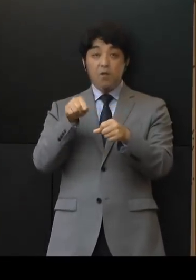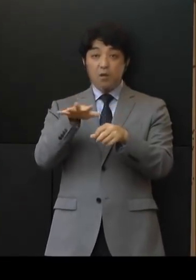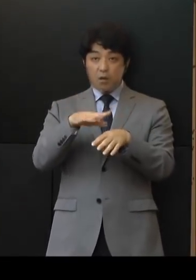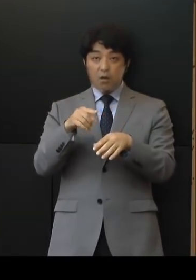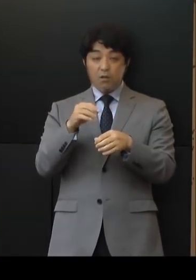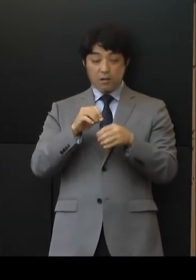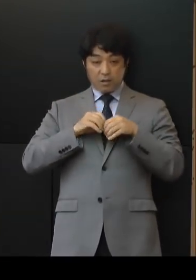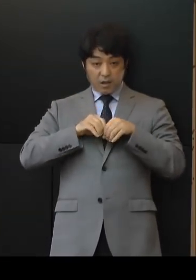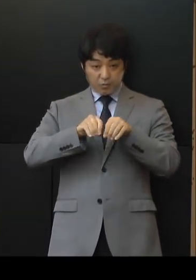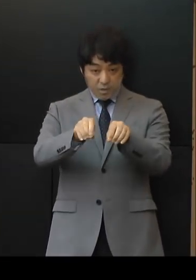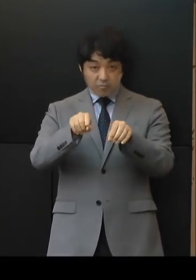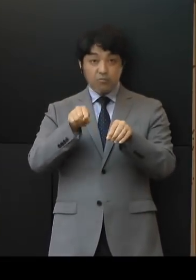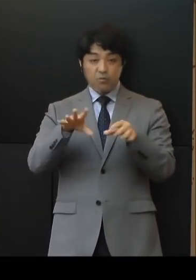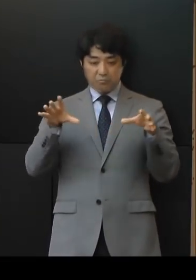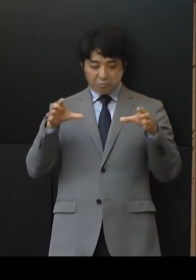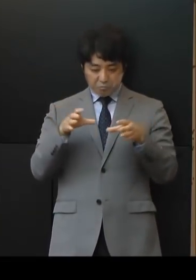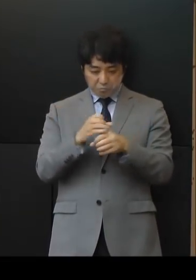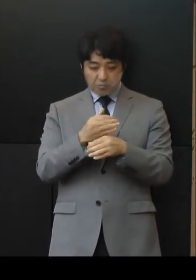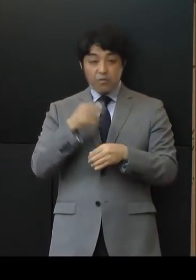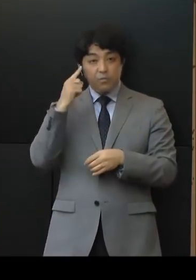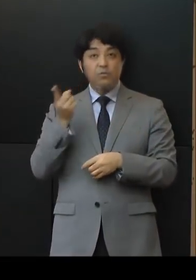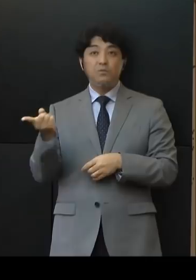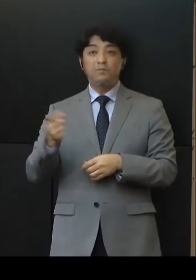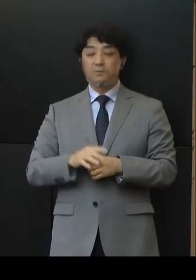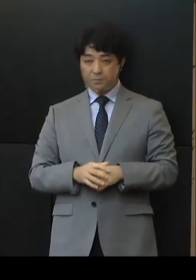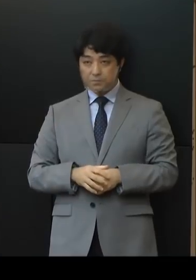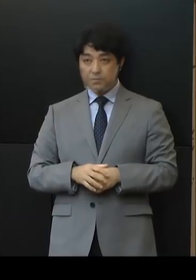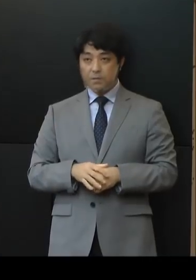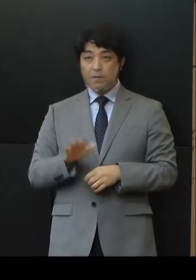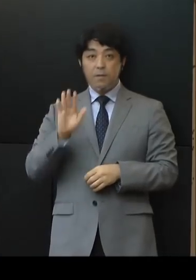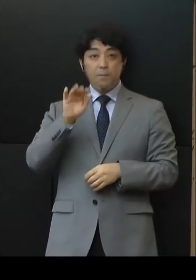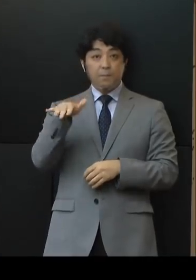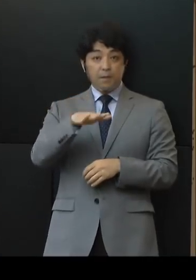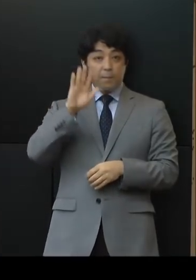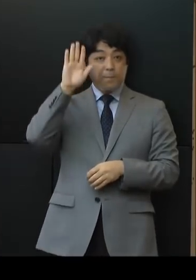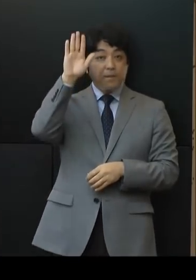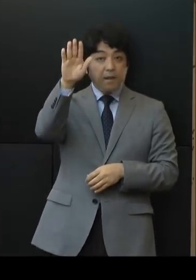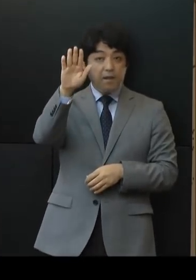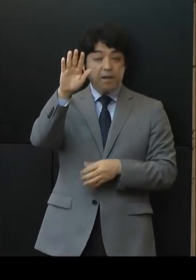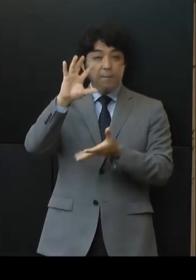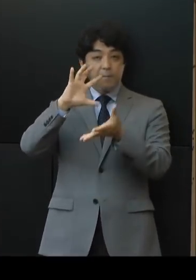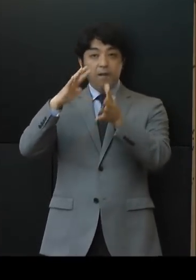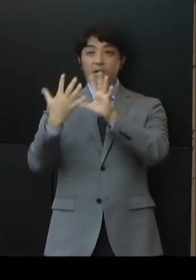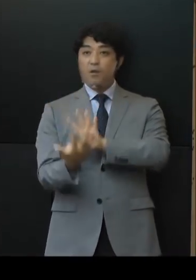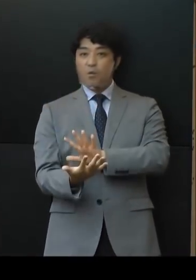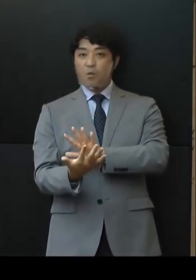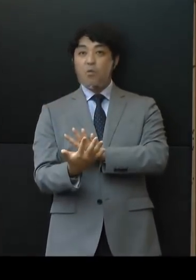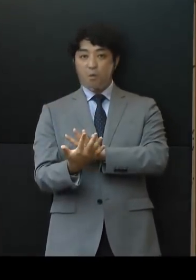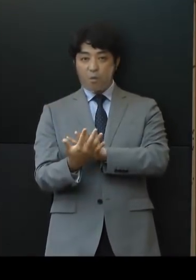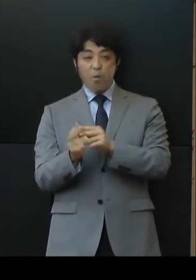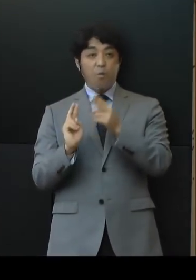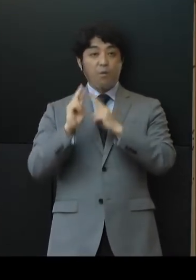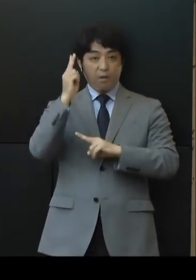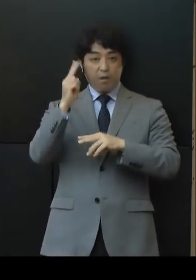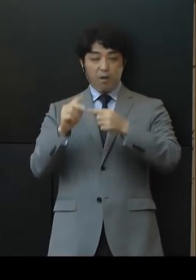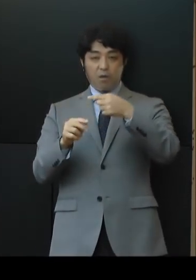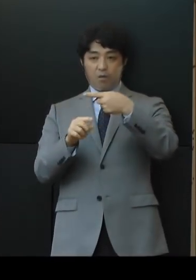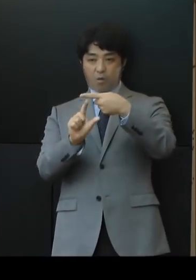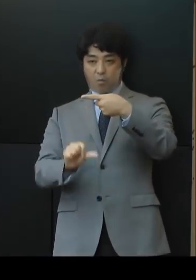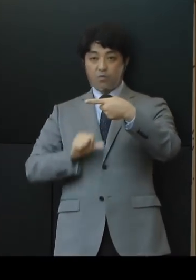束できると思います。みんなで未来を変えよう、沖縄5分の1アクションを合言